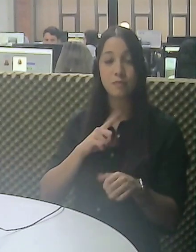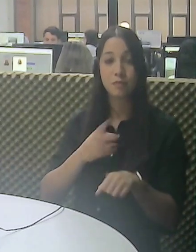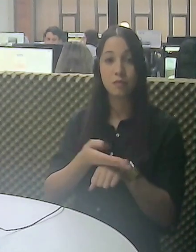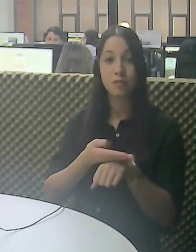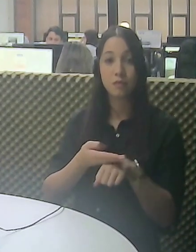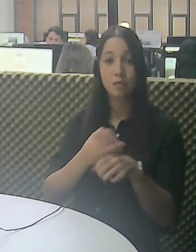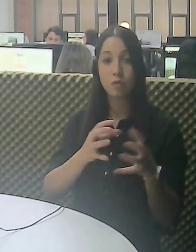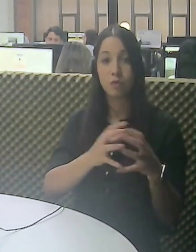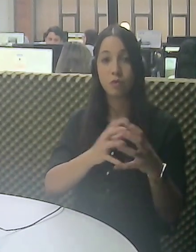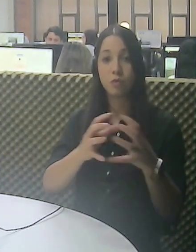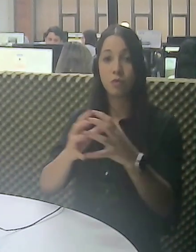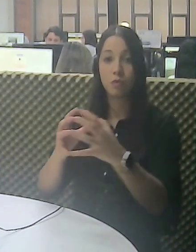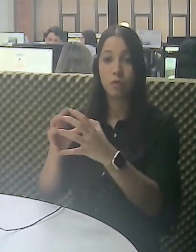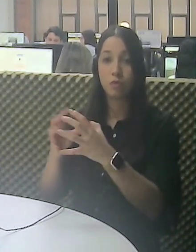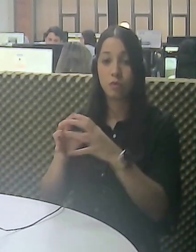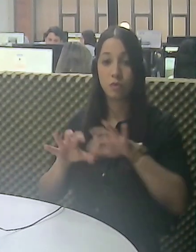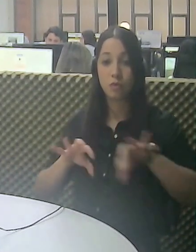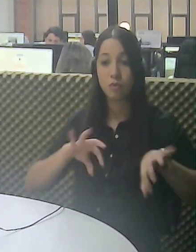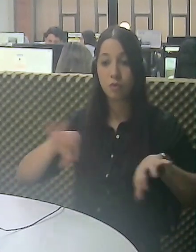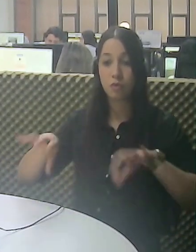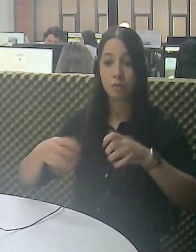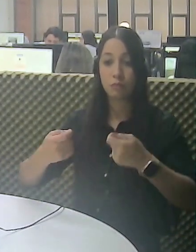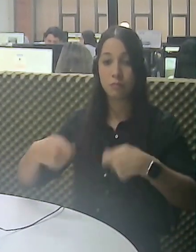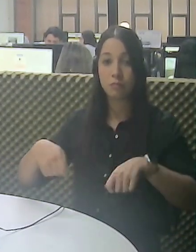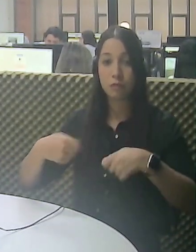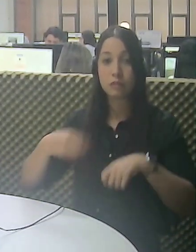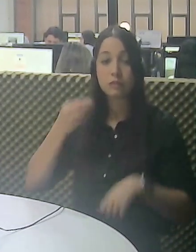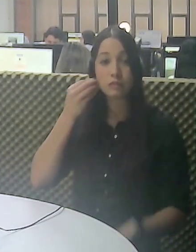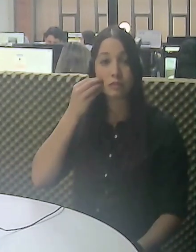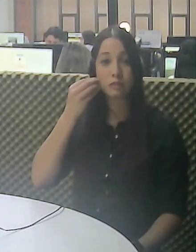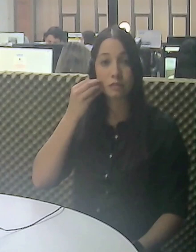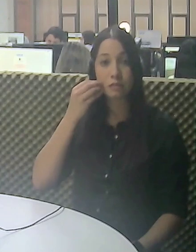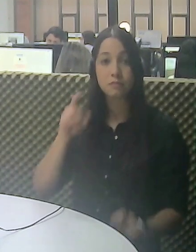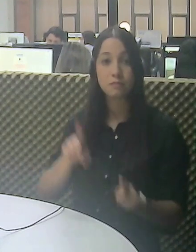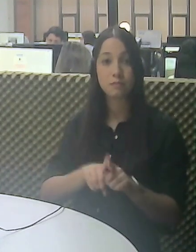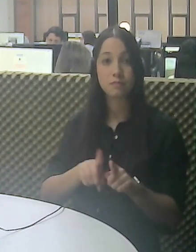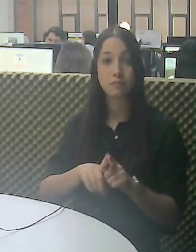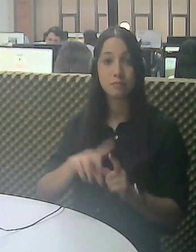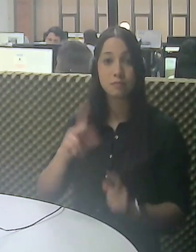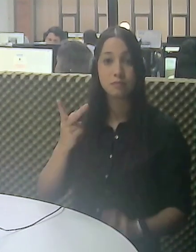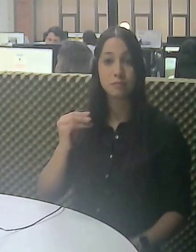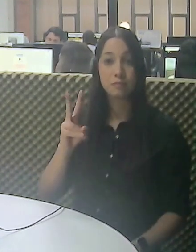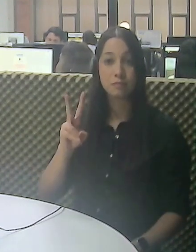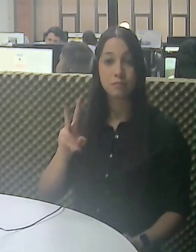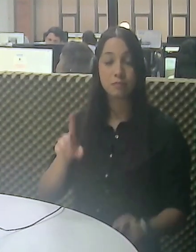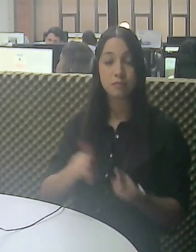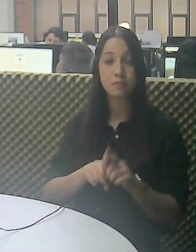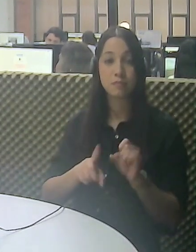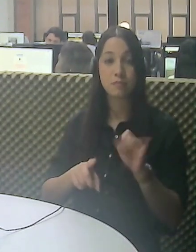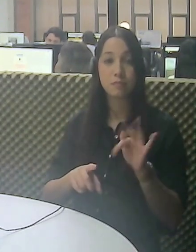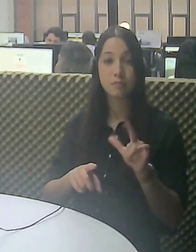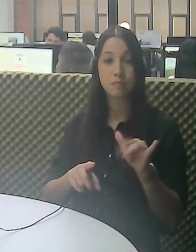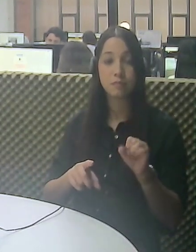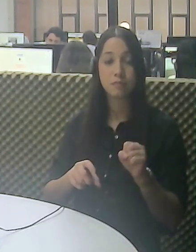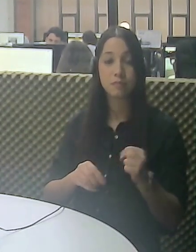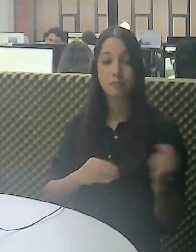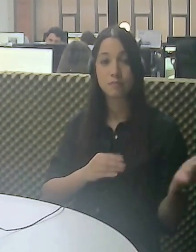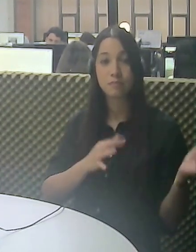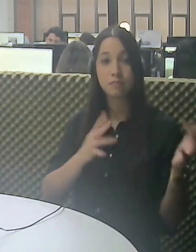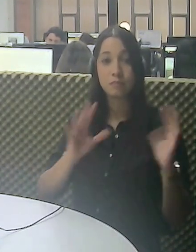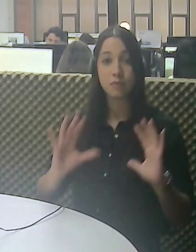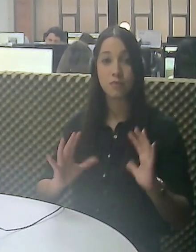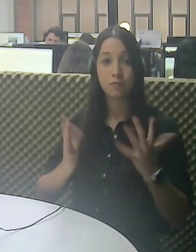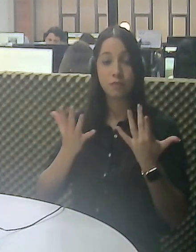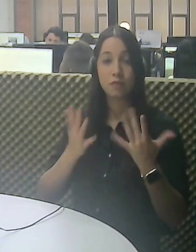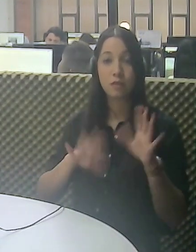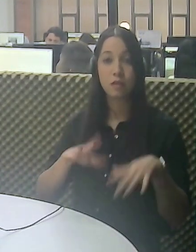que é o grupo, né, que realmente necessita fazer esses testes. Estaremos fazendo teste HIV e sífilis. E quem, durante o carnaval, tiver